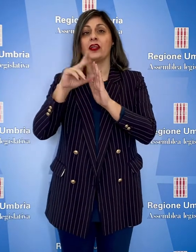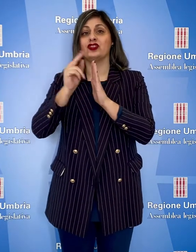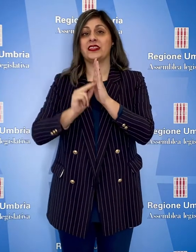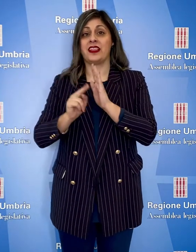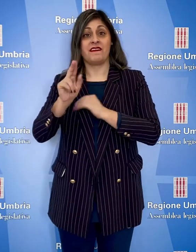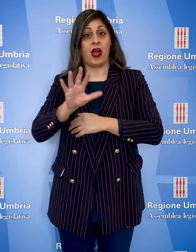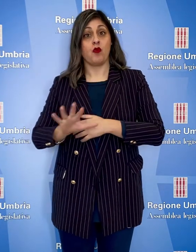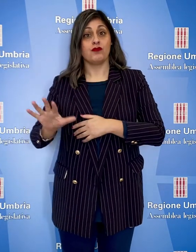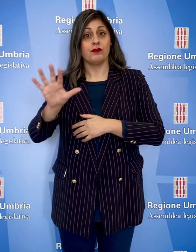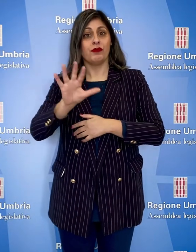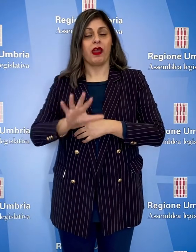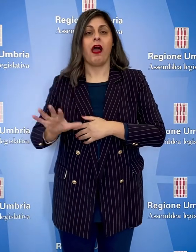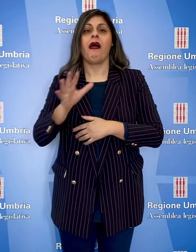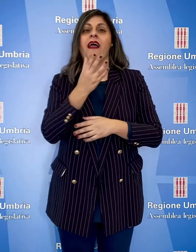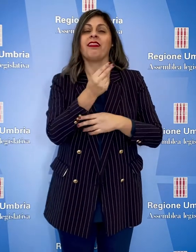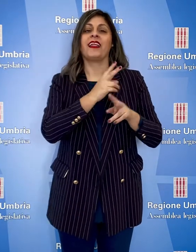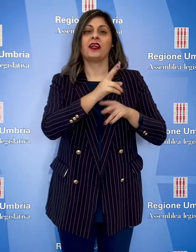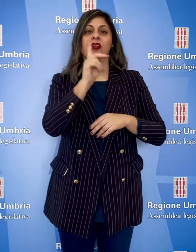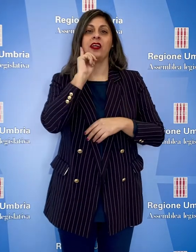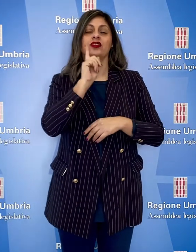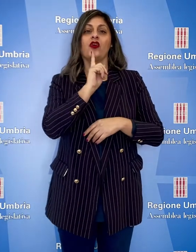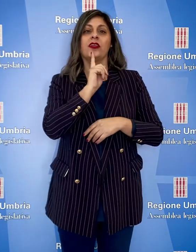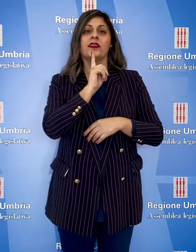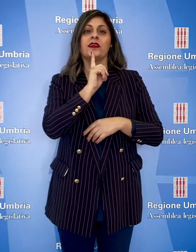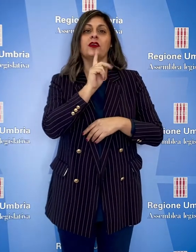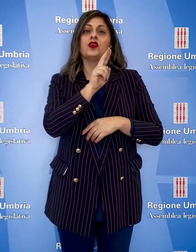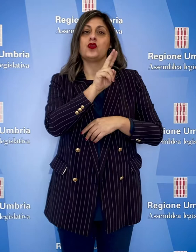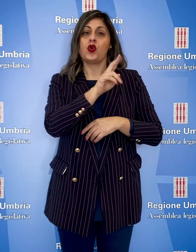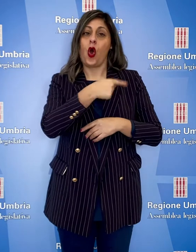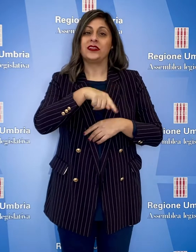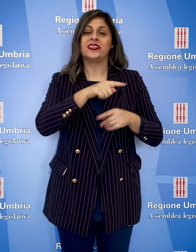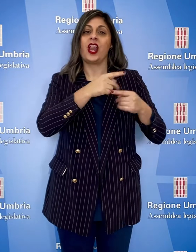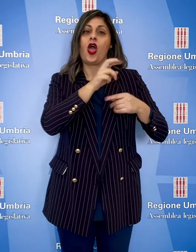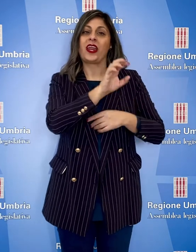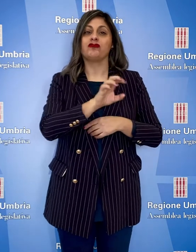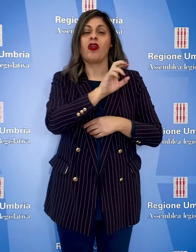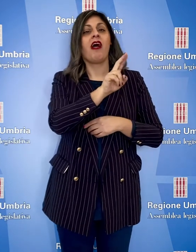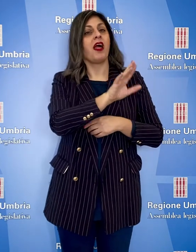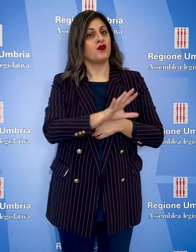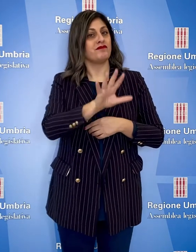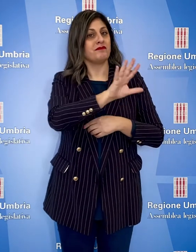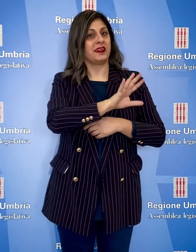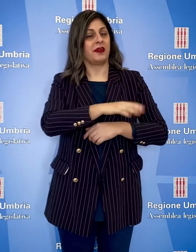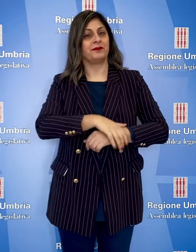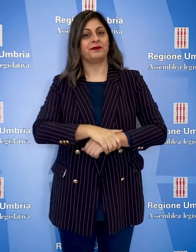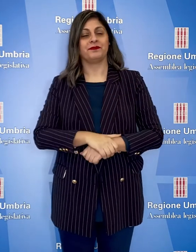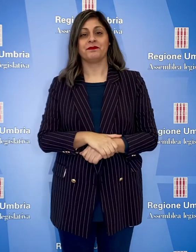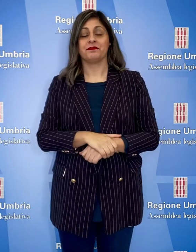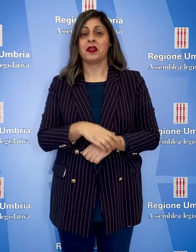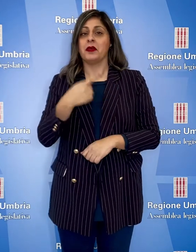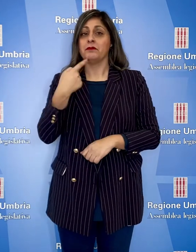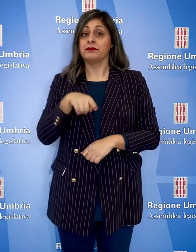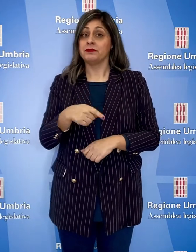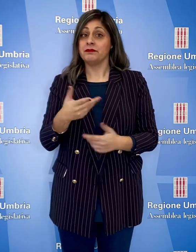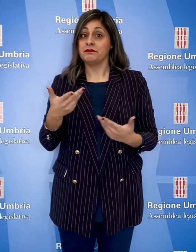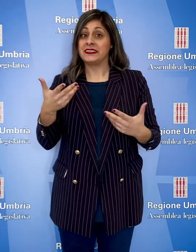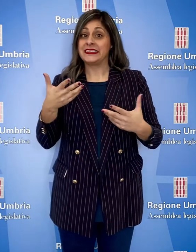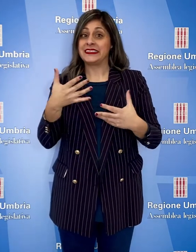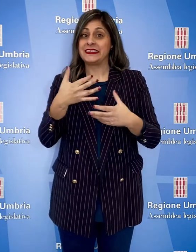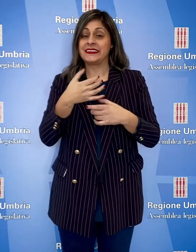Assemblea Legislativa dell'Umbria e Ente Nazionale Sordi, Consiglio Regionale dell'Umbria. Questa la